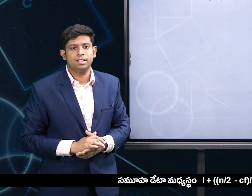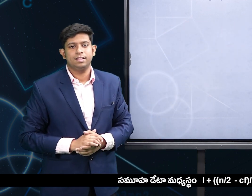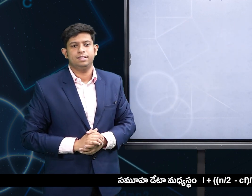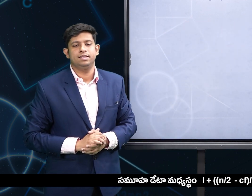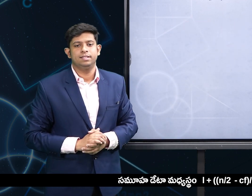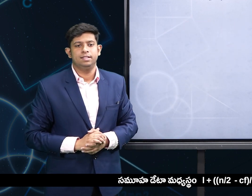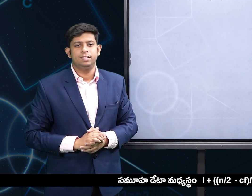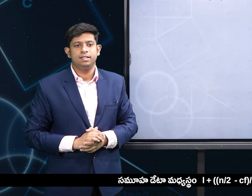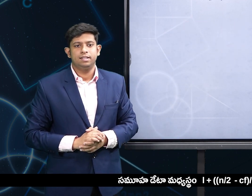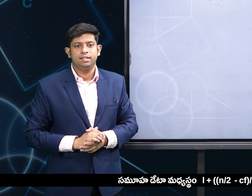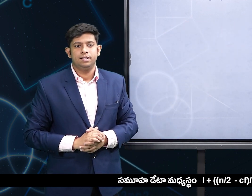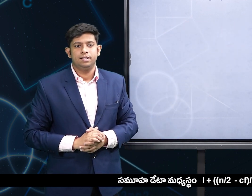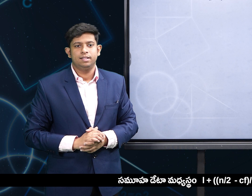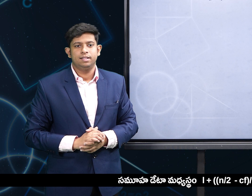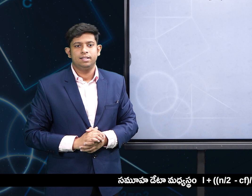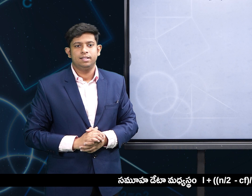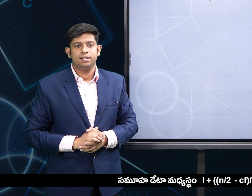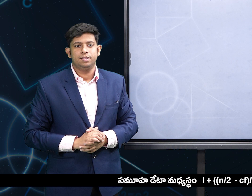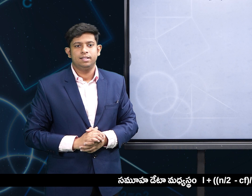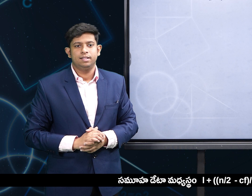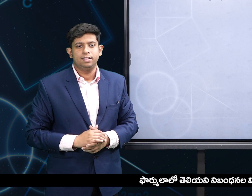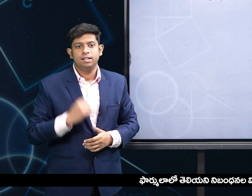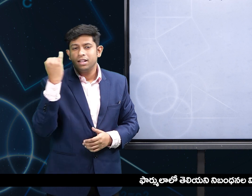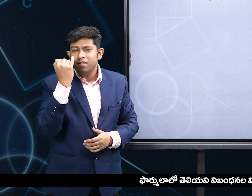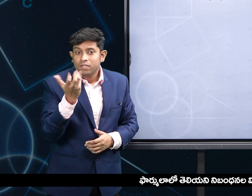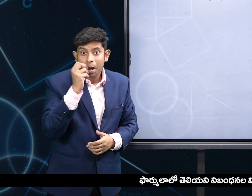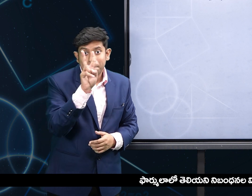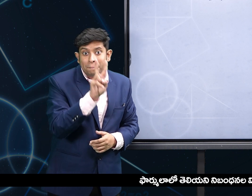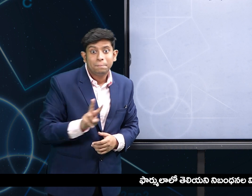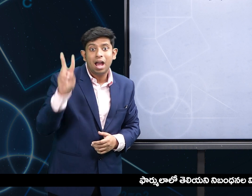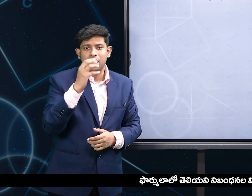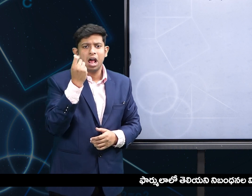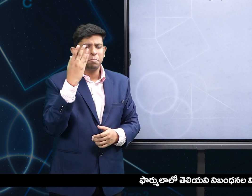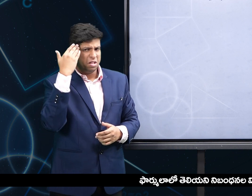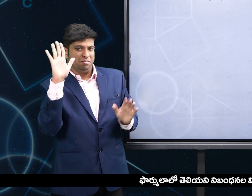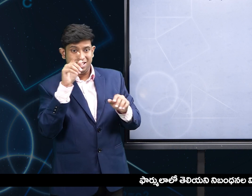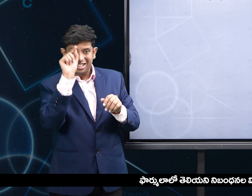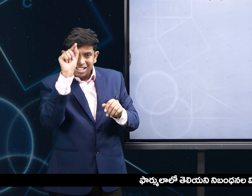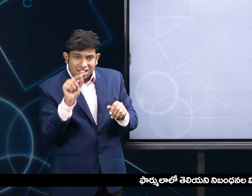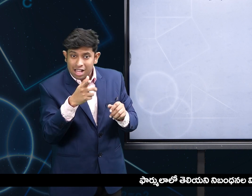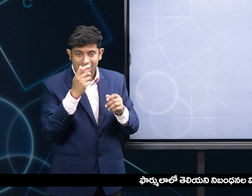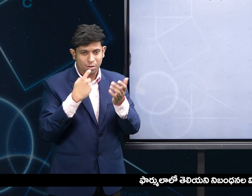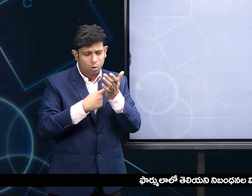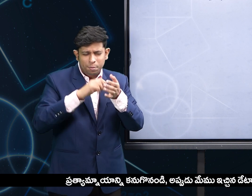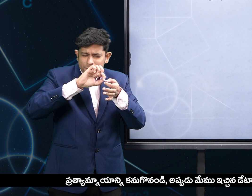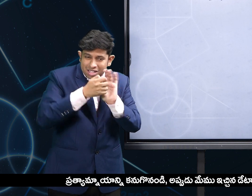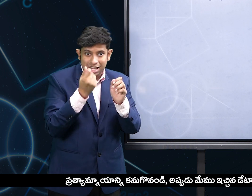CF/F ఇంటూ H అని మనకు తెలుసు. ఫార్ములాలో తెలియని నిబంధనల విలువలను మరియు